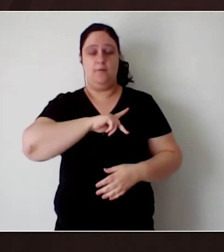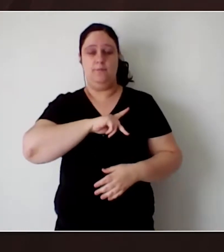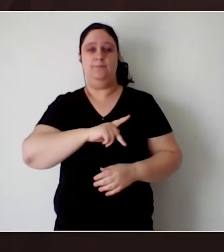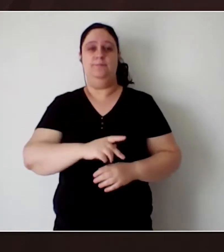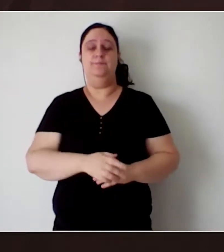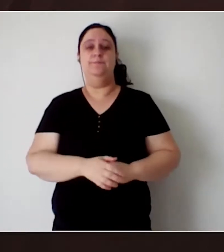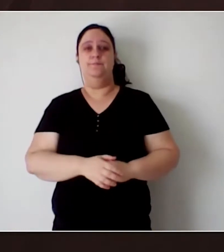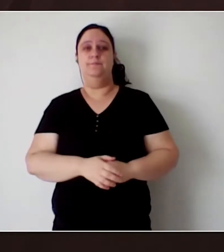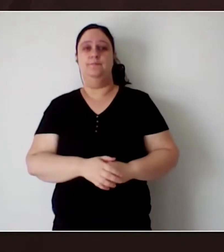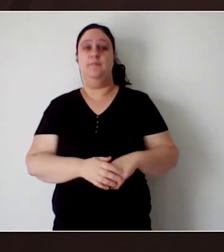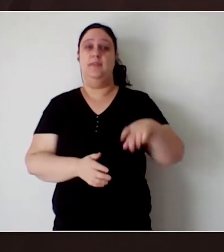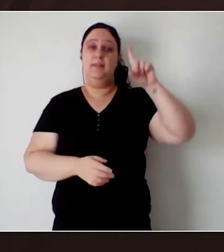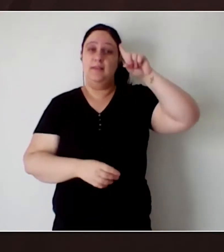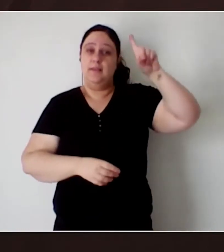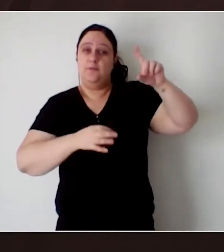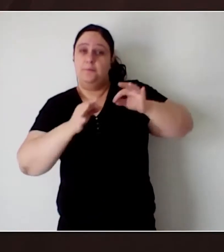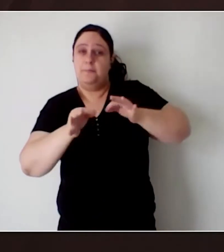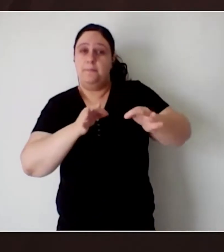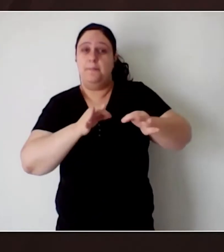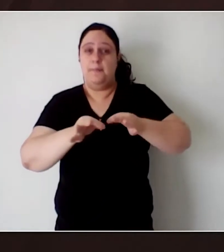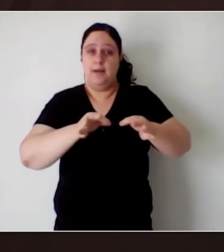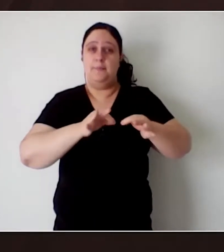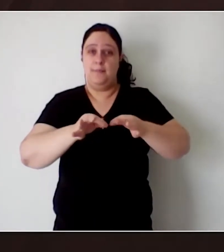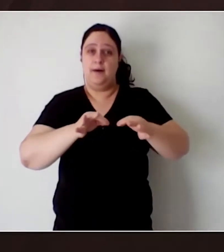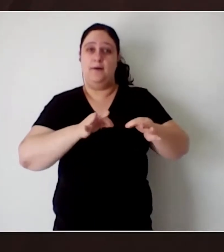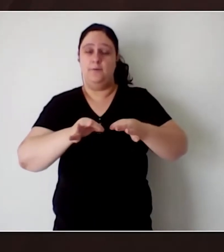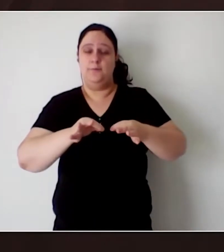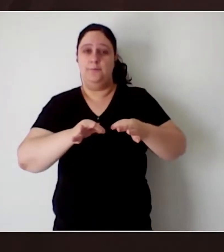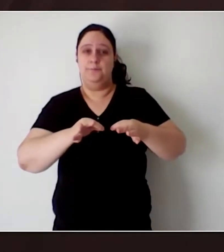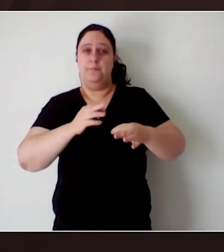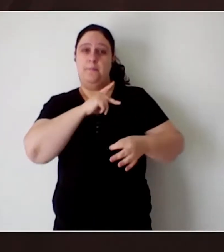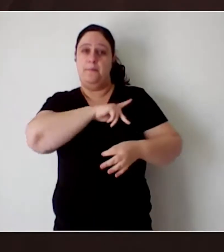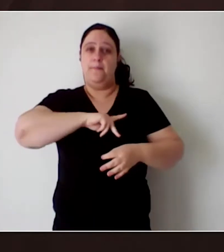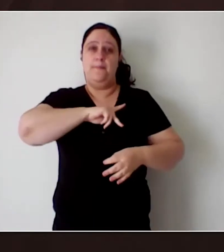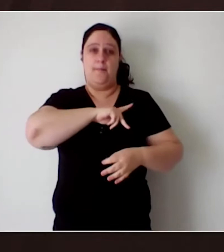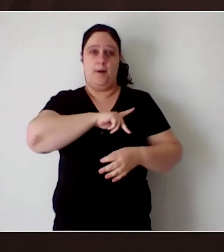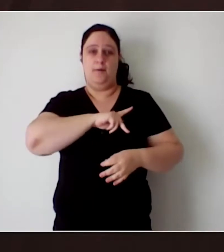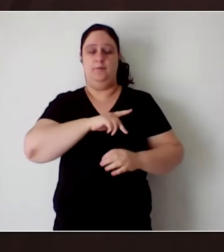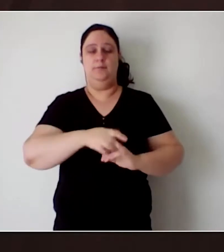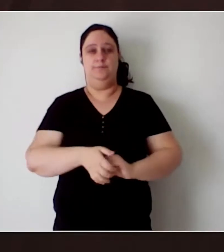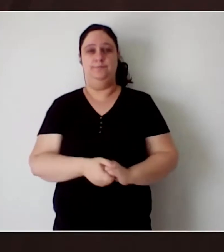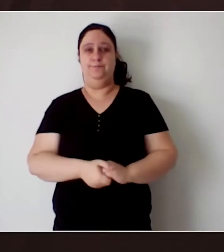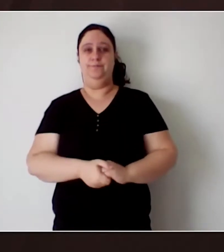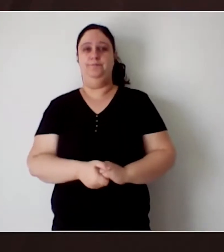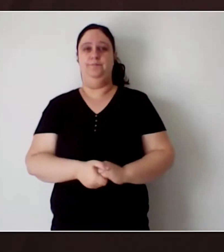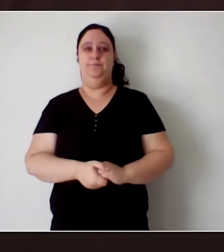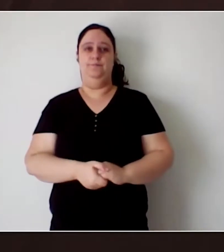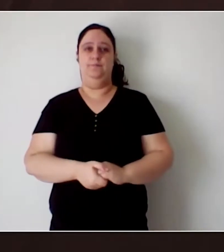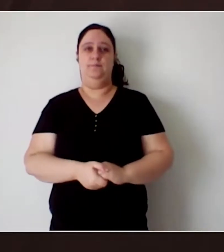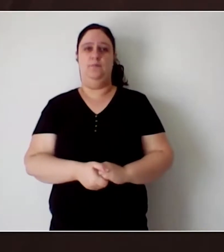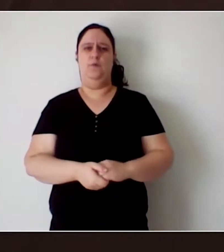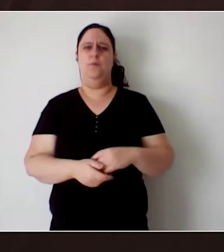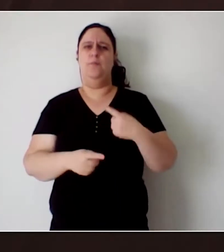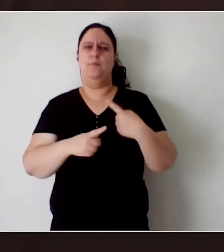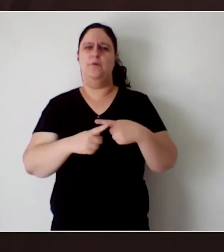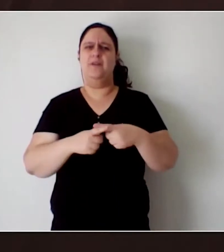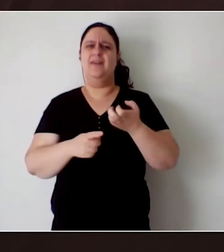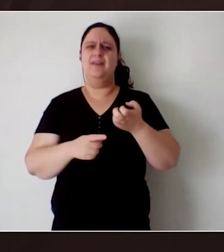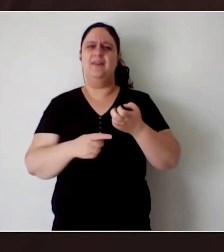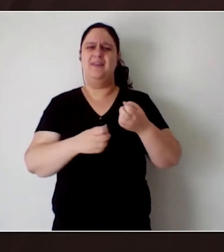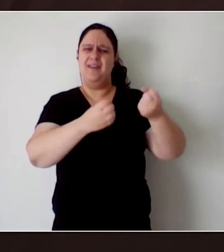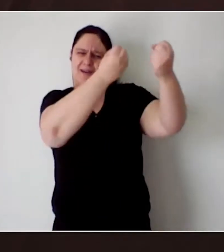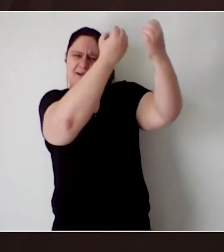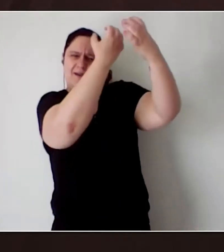ser um vaso muito usado por Deus, primeiramente para lhe revelar os mistérios do plano de